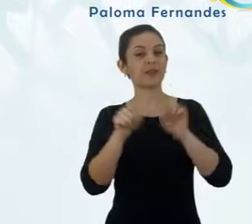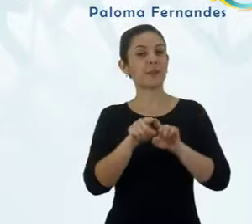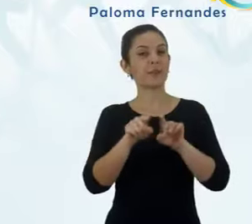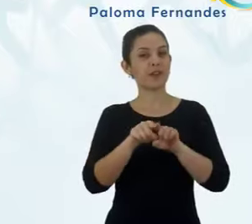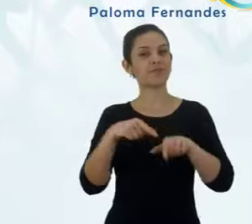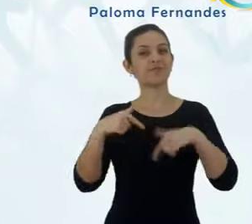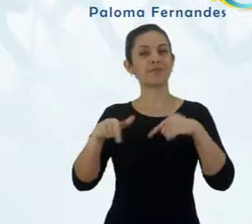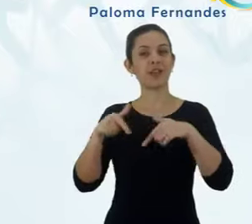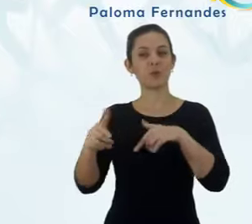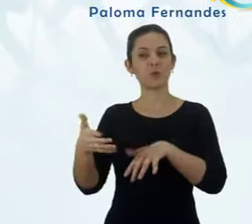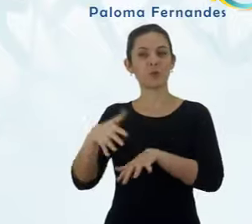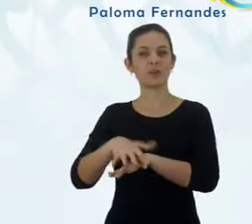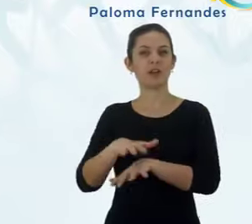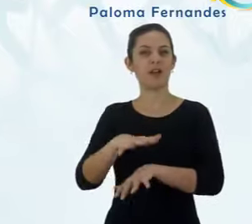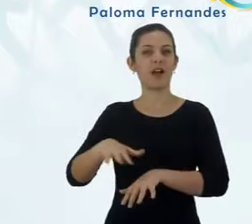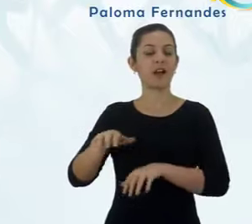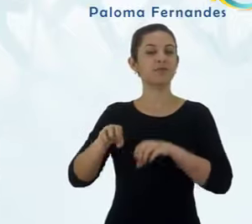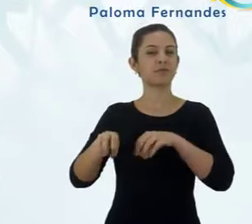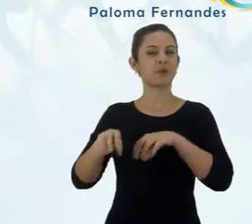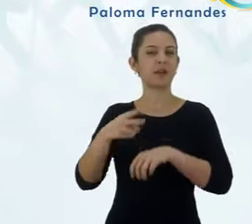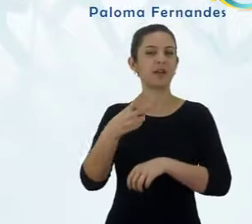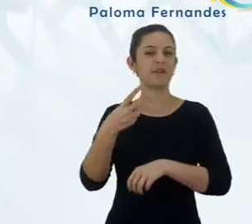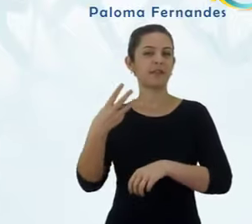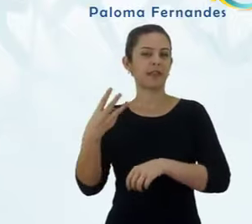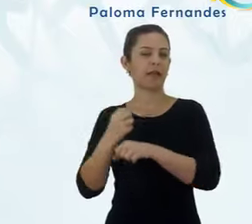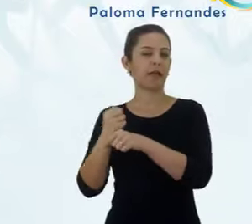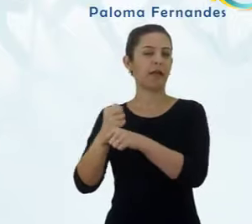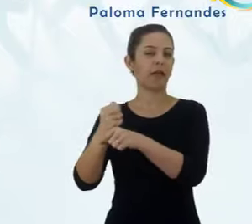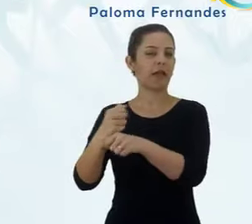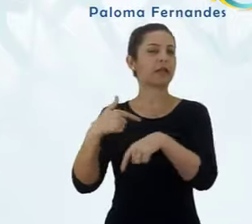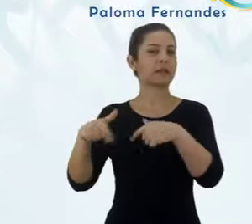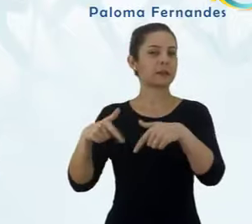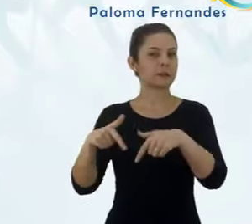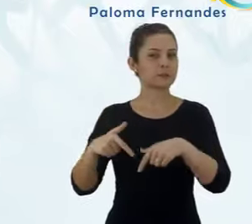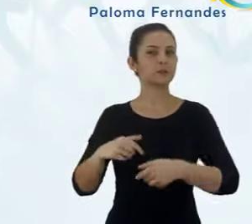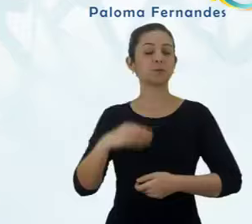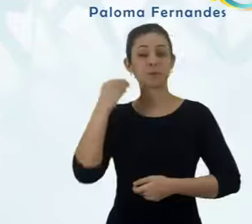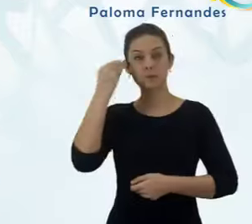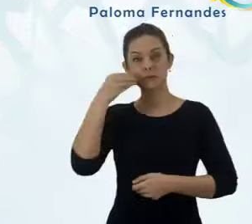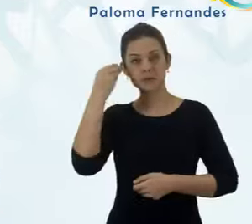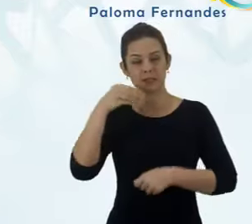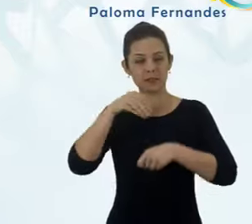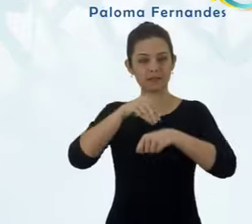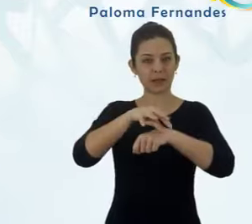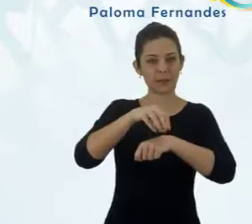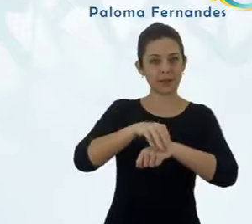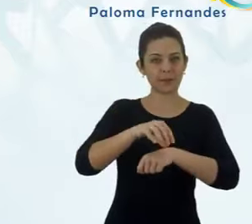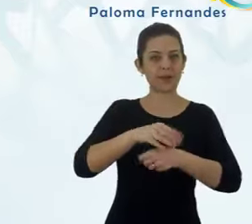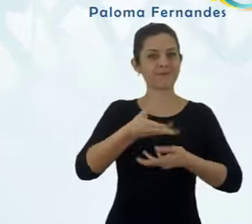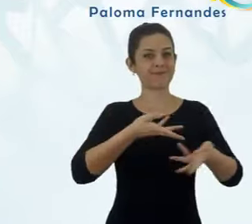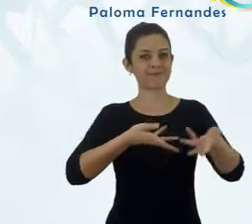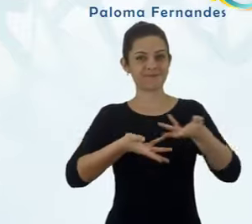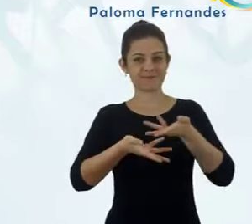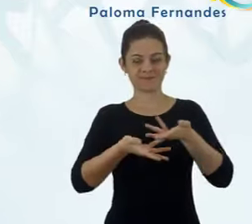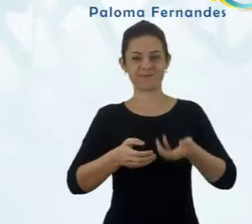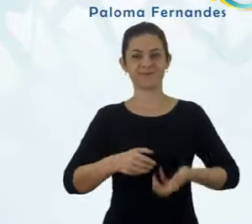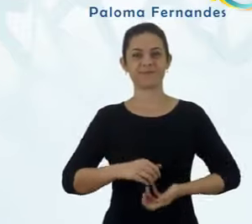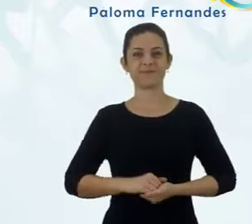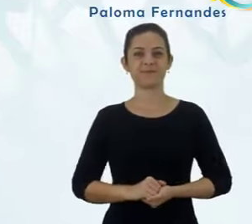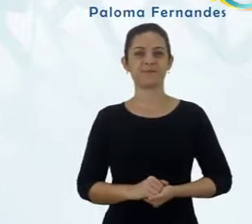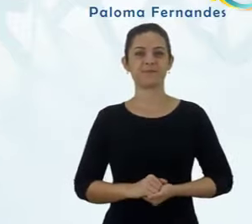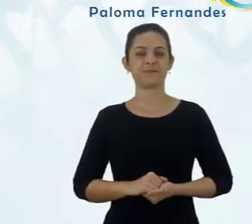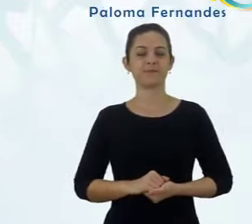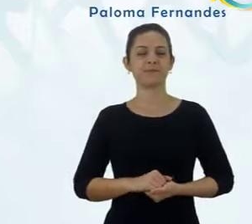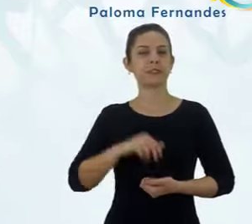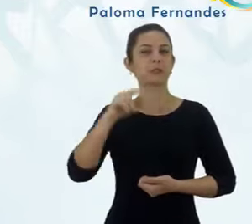fonoaudiologia. Trabalho com a inclusão na área da educação há 23 anos. Então eu vou trazer um pouco dessa experiência, dessa troca para